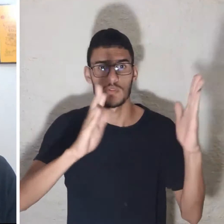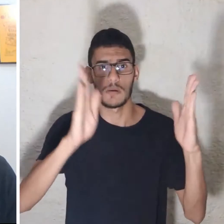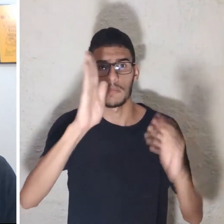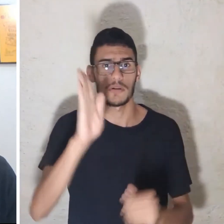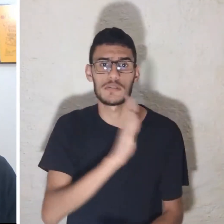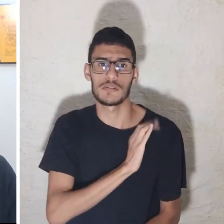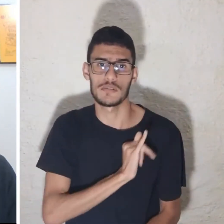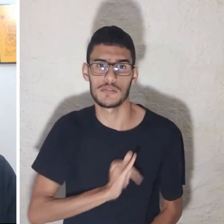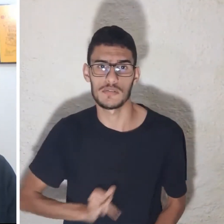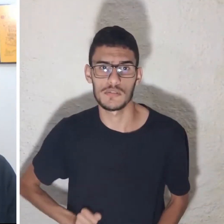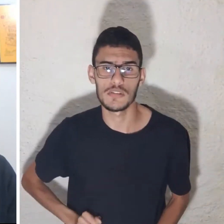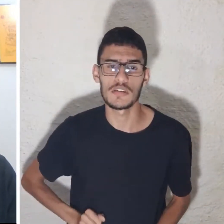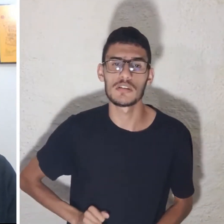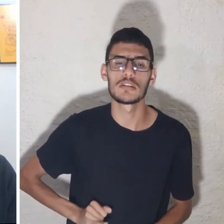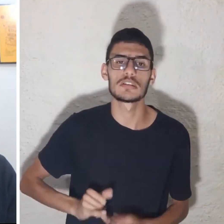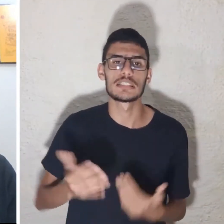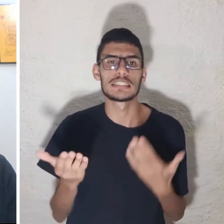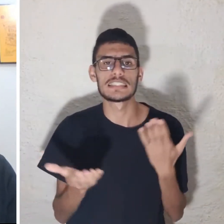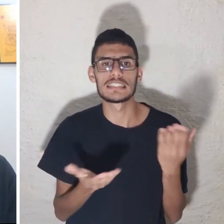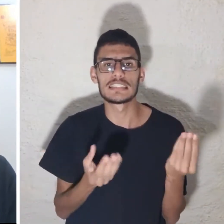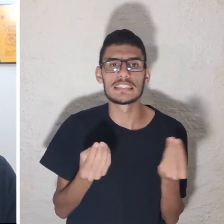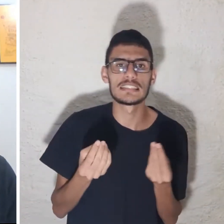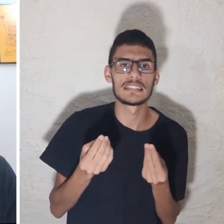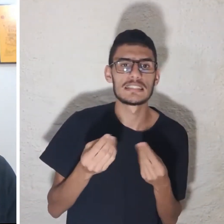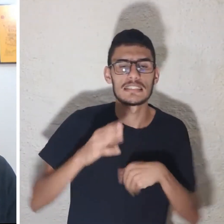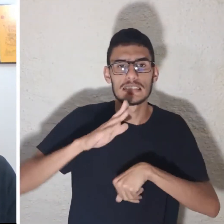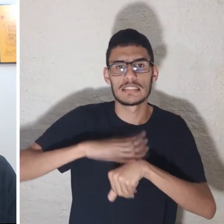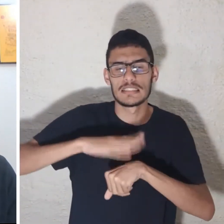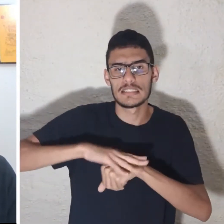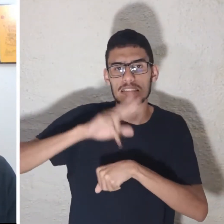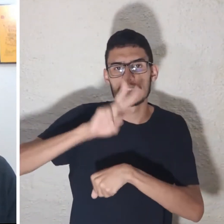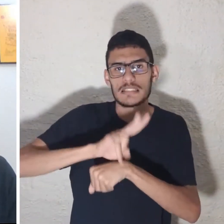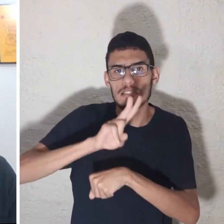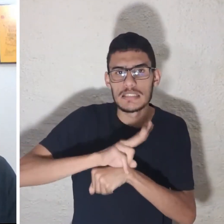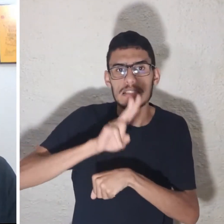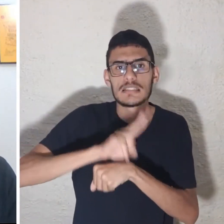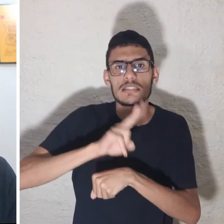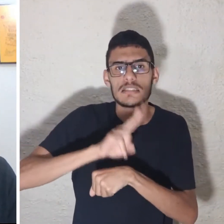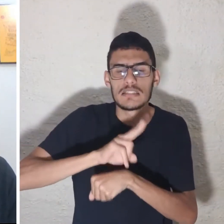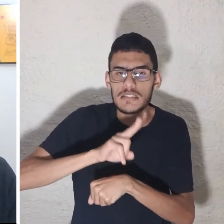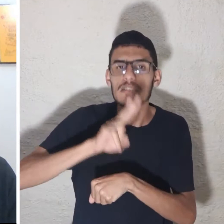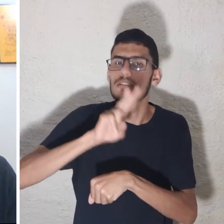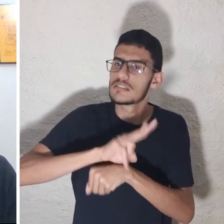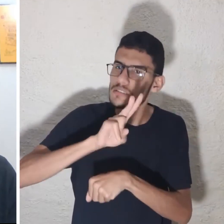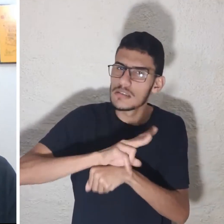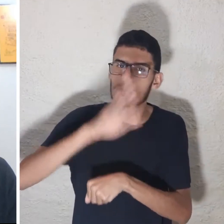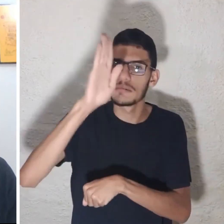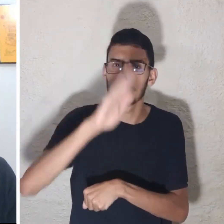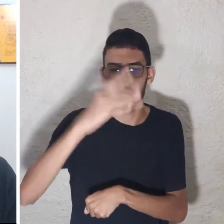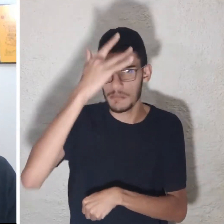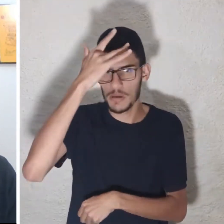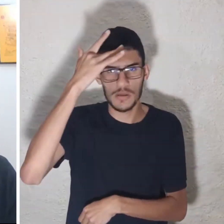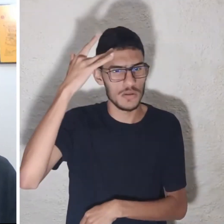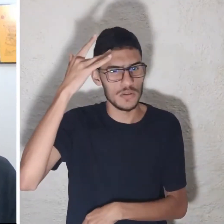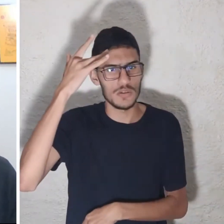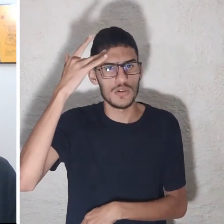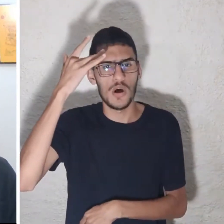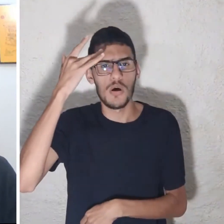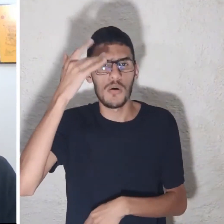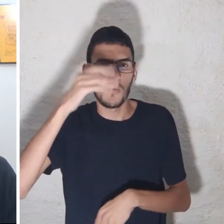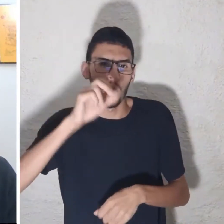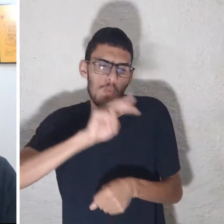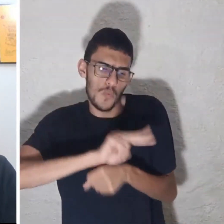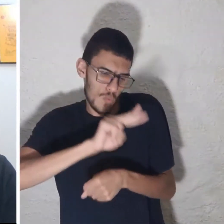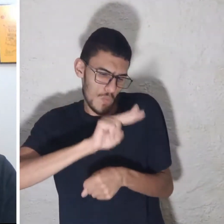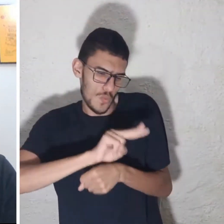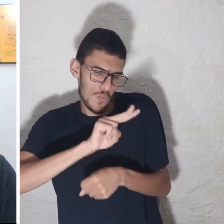Brasil Império, que é o período regencial, ou as regências, em que o Brasil foi governado por regentes, pessoas que governavam